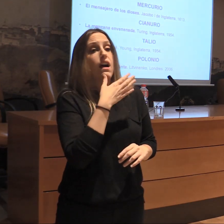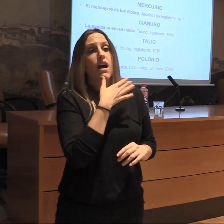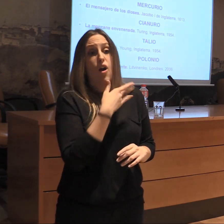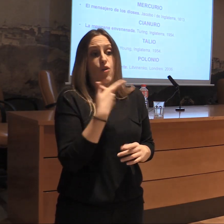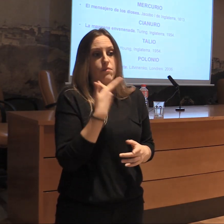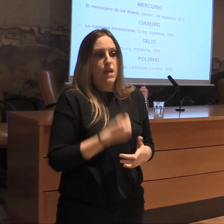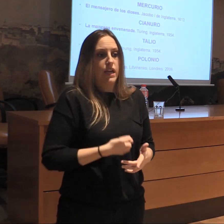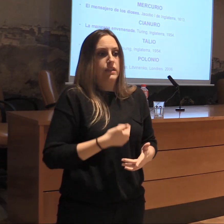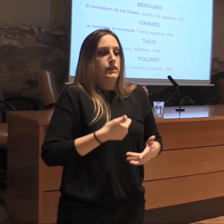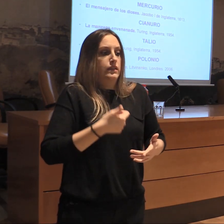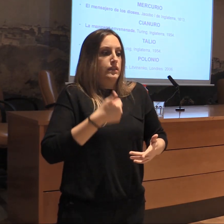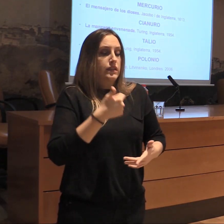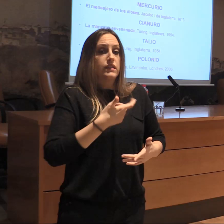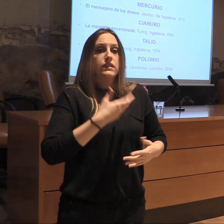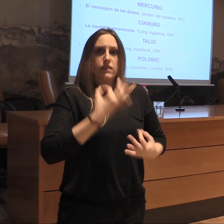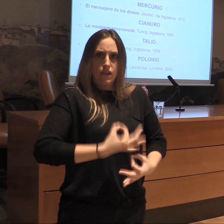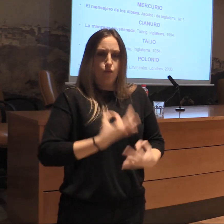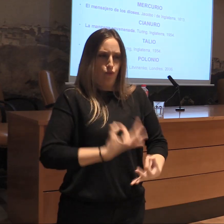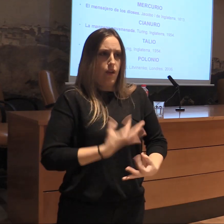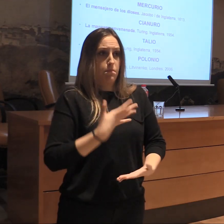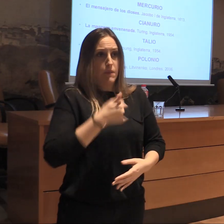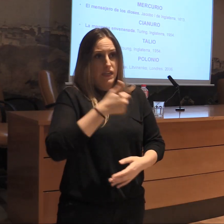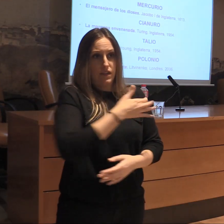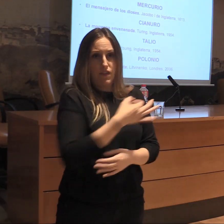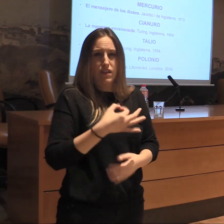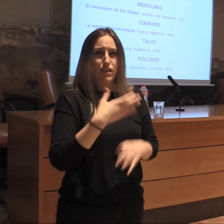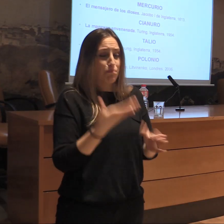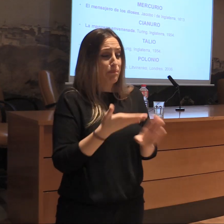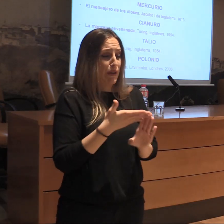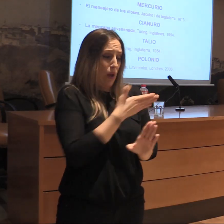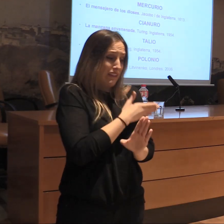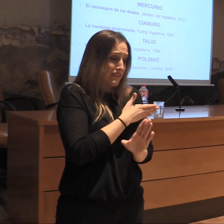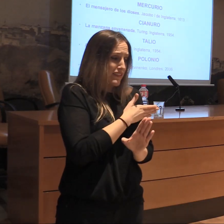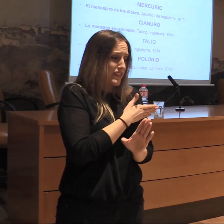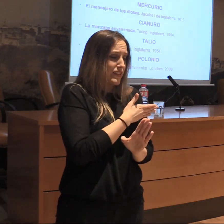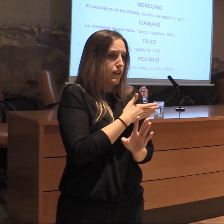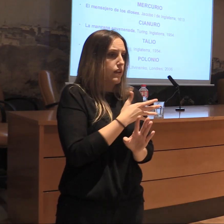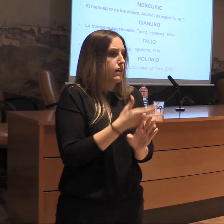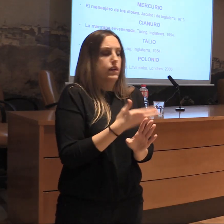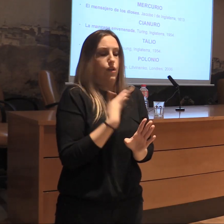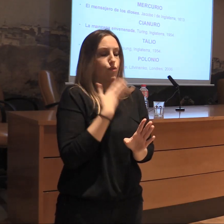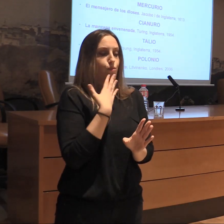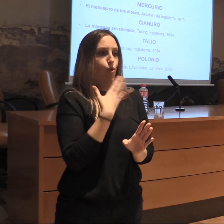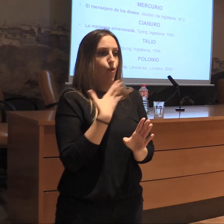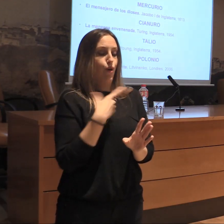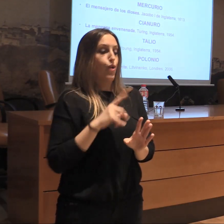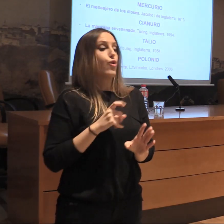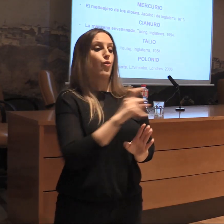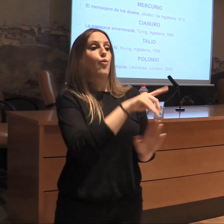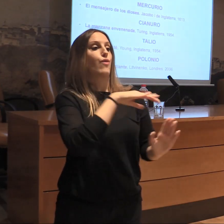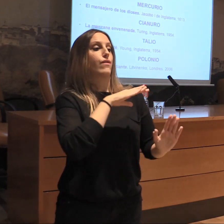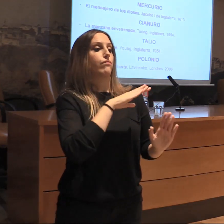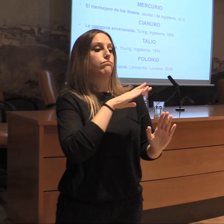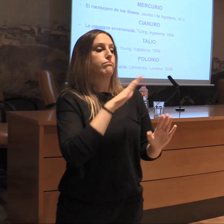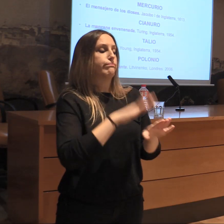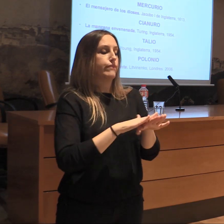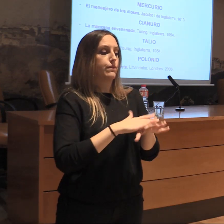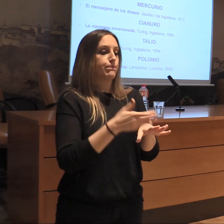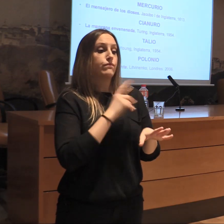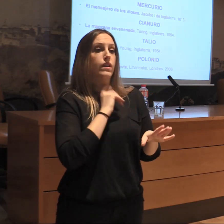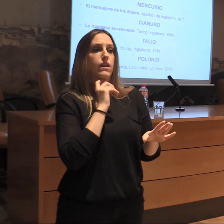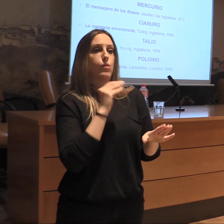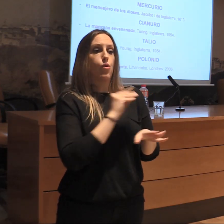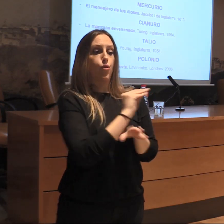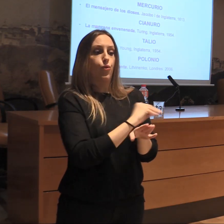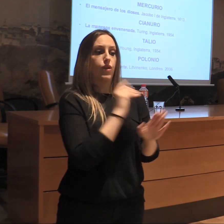eficiente, pero durante una época el radio fue una sustancia cura todo. Entonces, bueno, hay una crema de